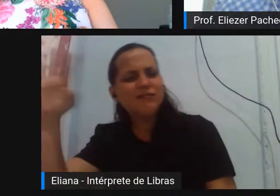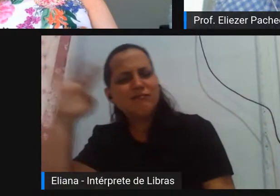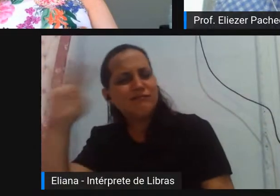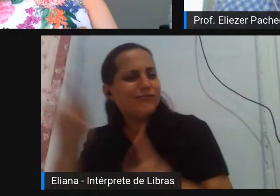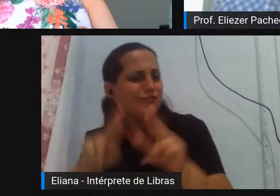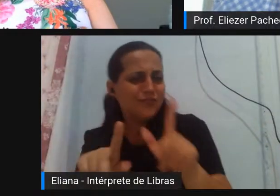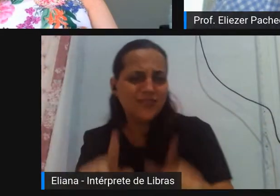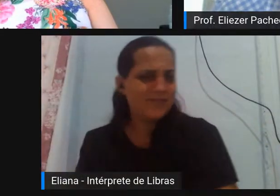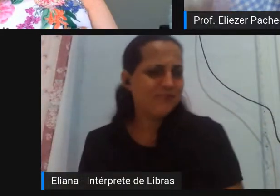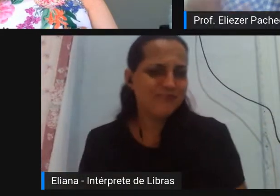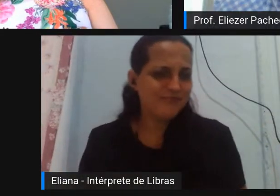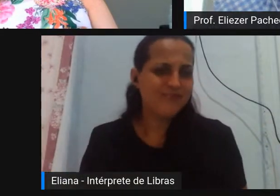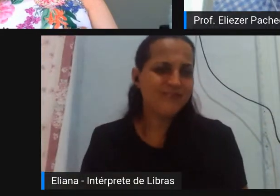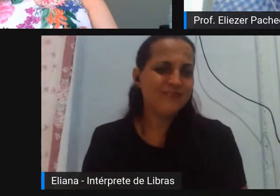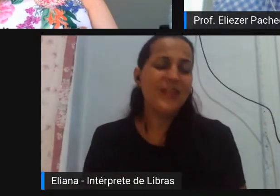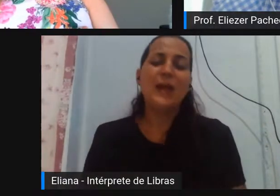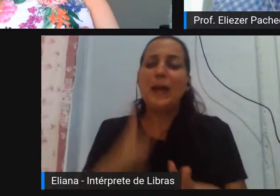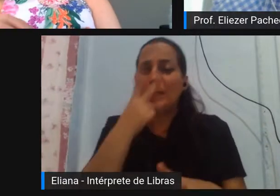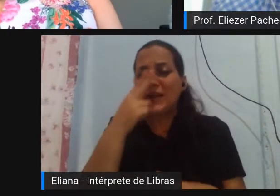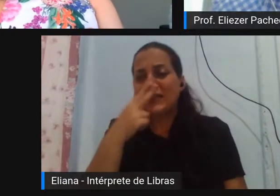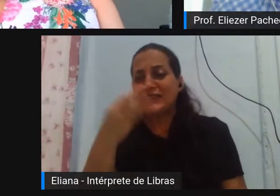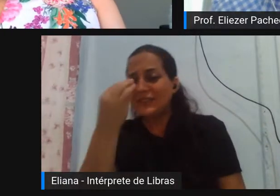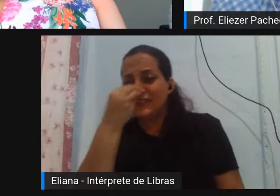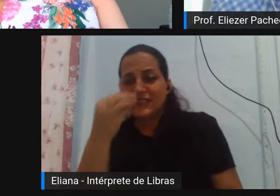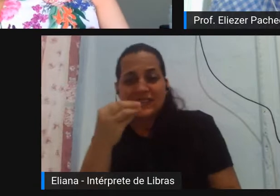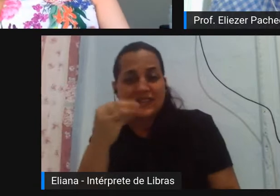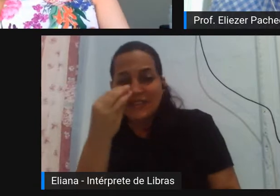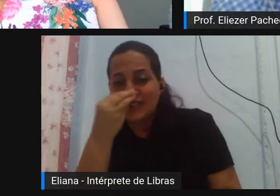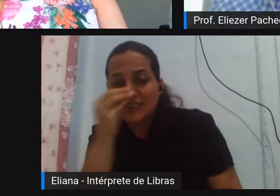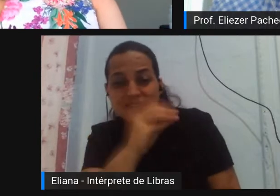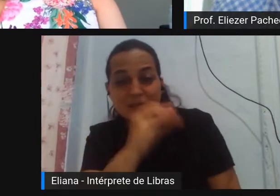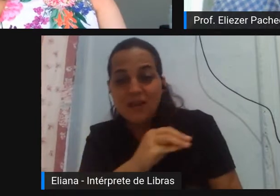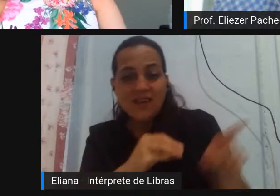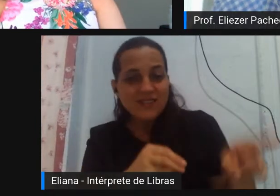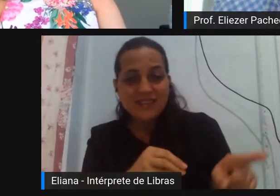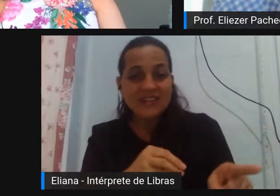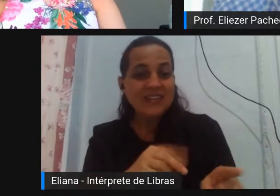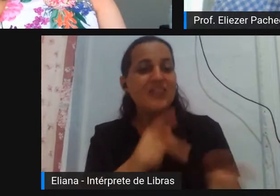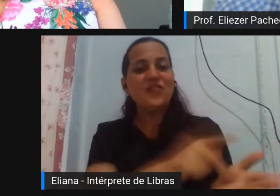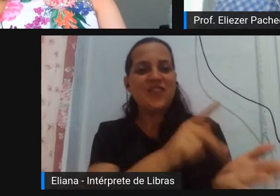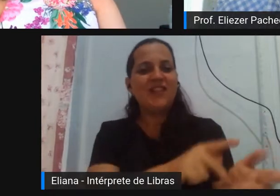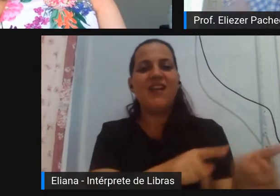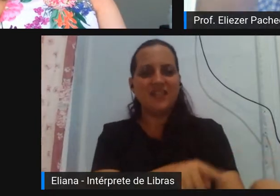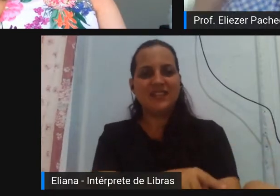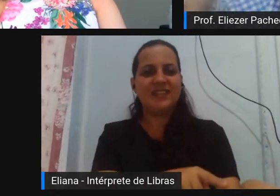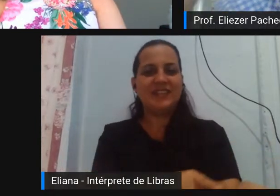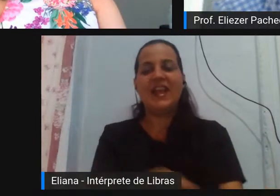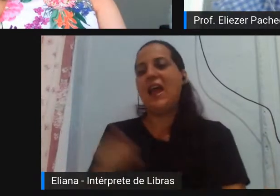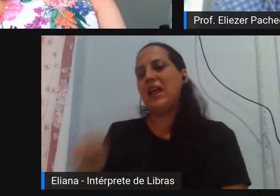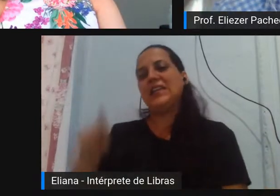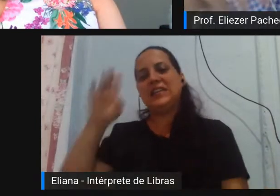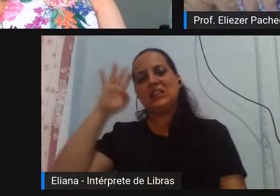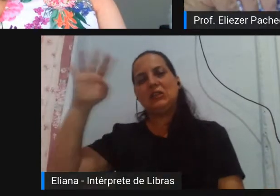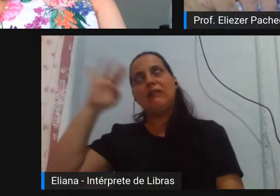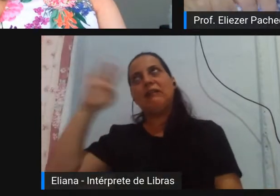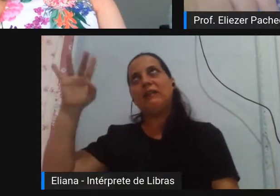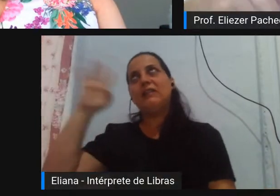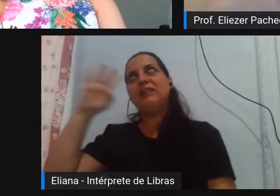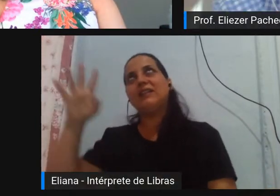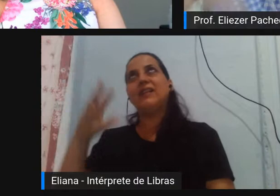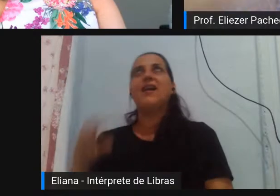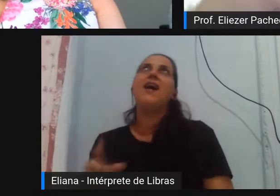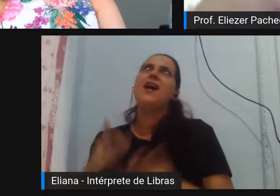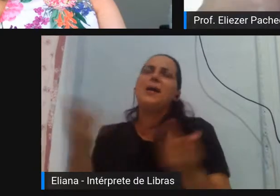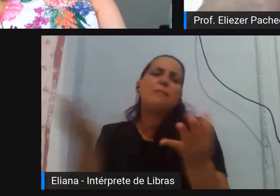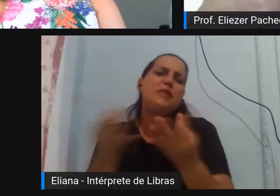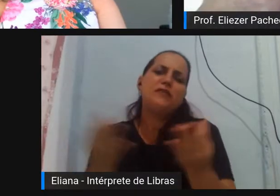modo geral, ignoram essa realidade. Formam para uma educação ideal, que